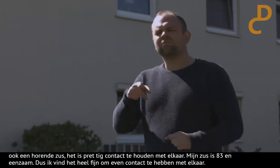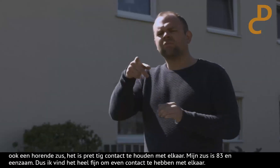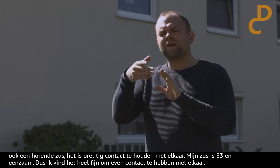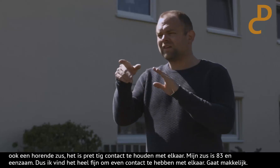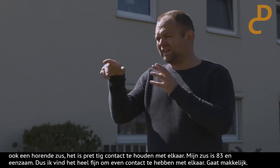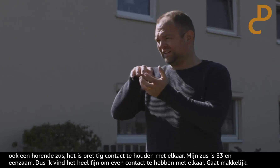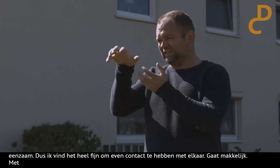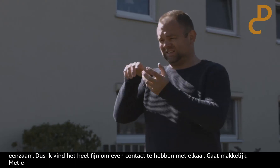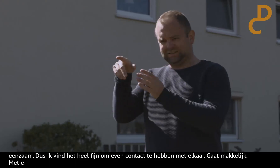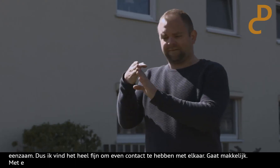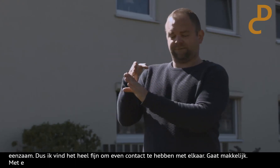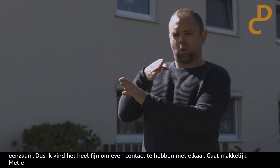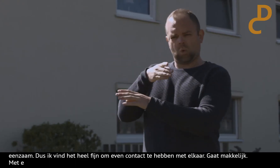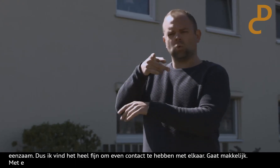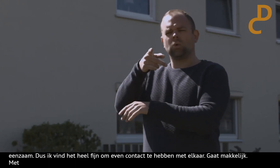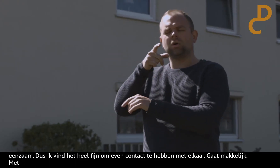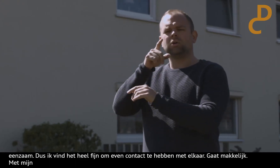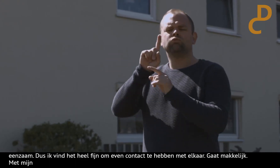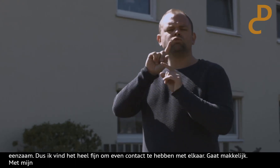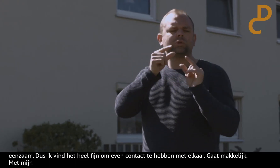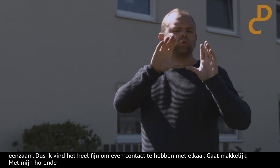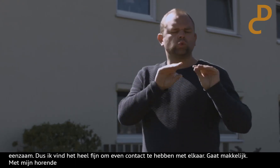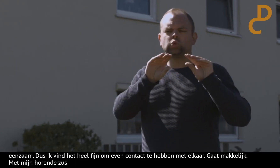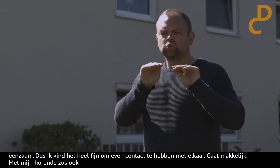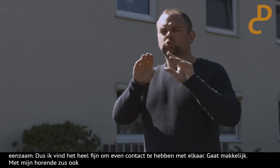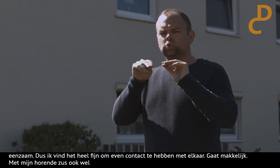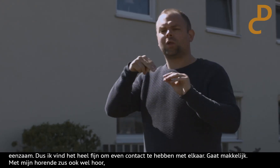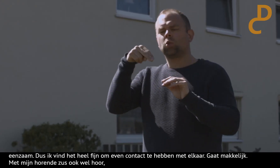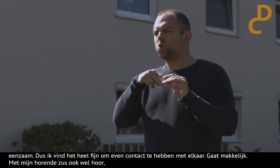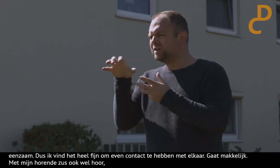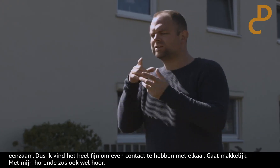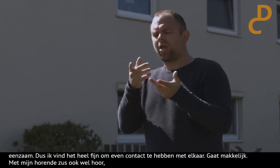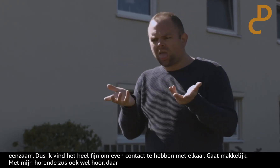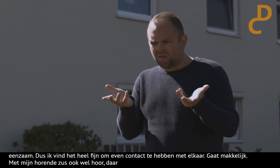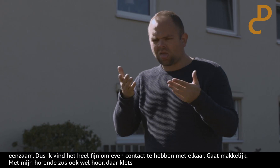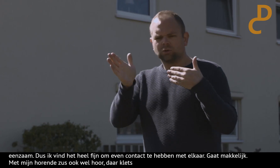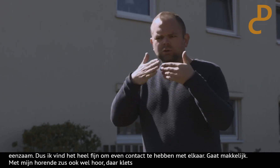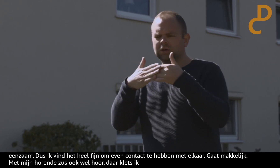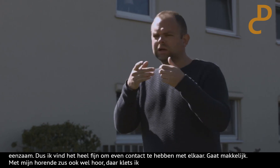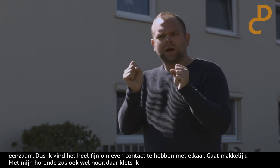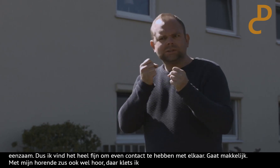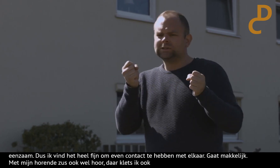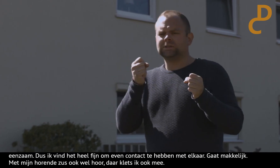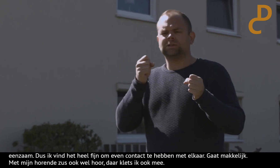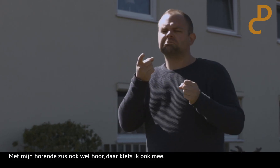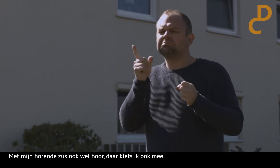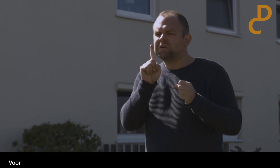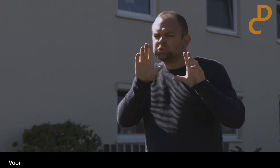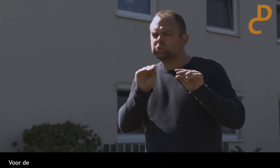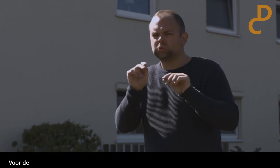ben ik ook wel mee aan het kletsen. En deze crisis daarvoor, hè, deed je natuurlijk van allemaal dingen die nu door de crisis en doordat alles gesloten is niet